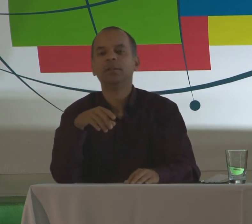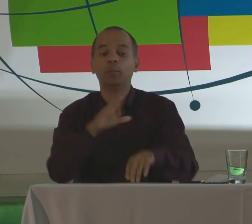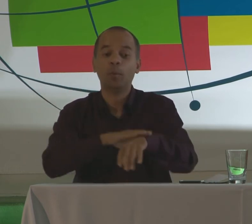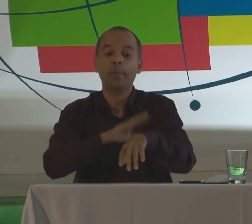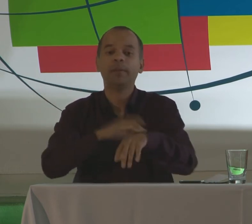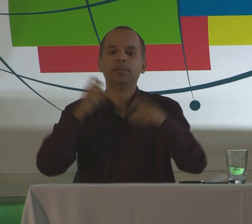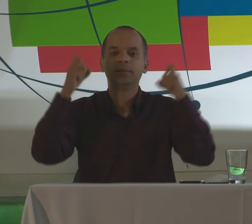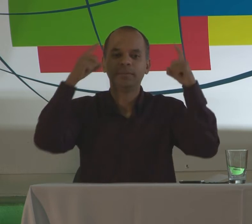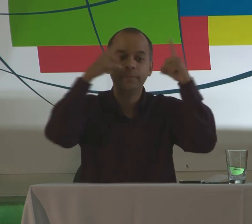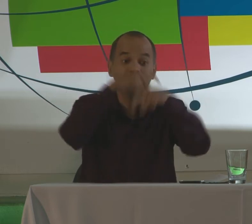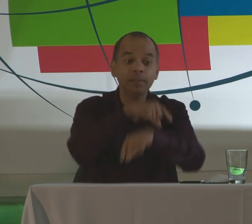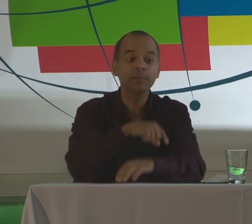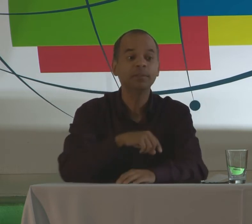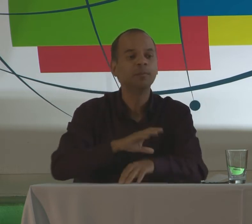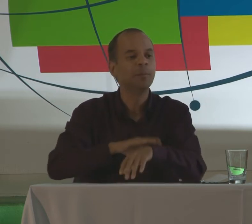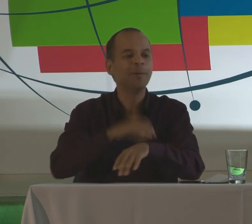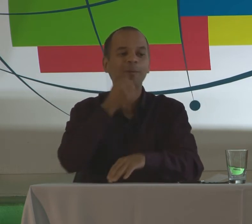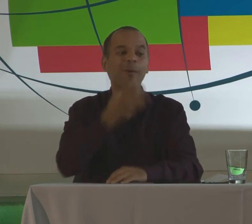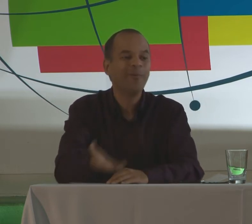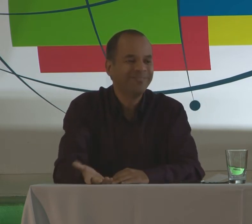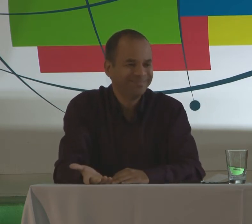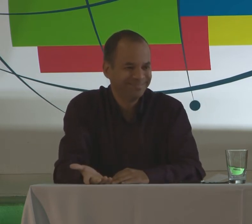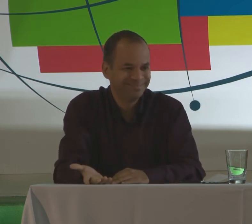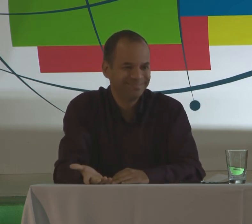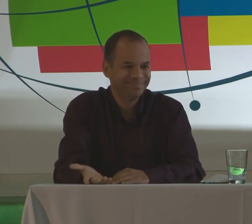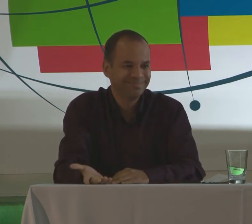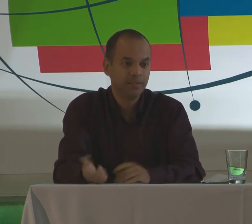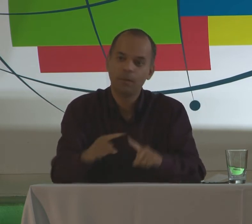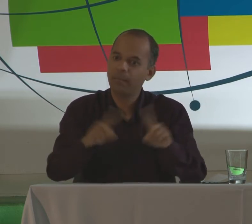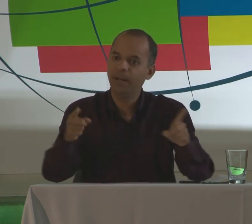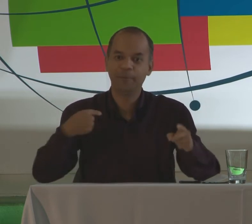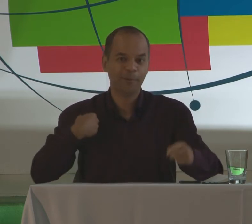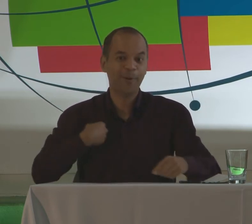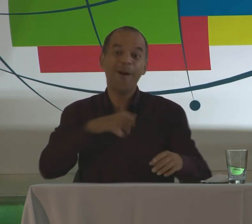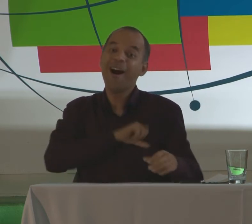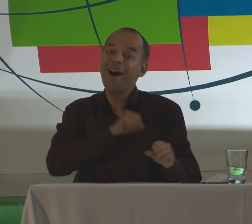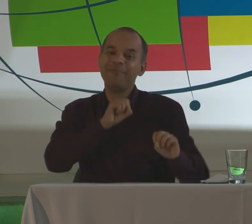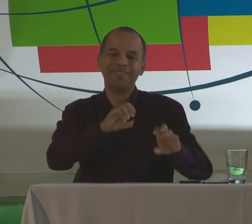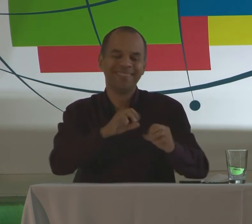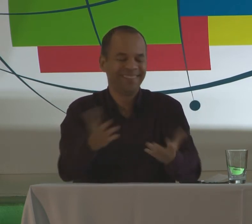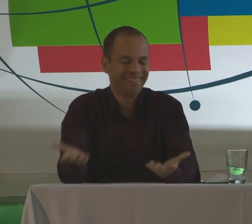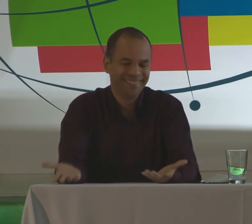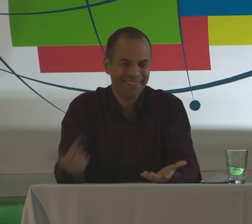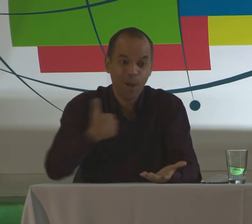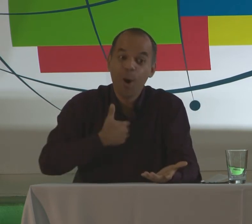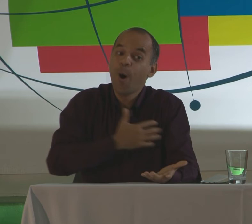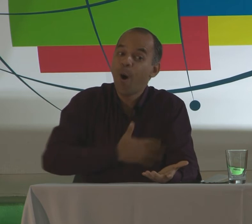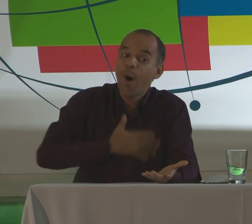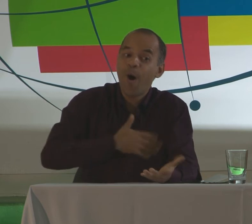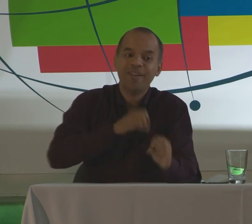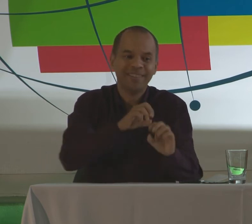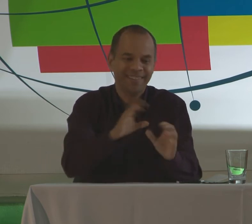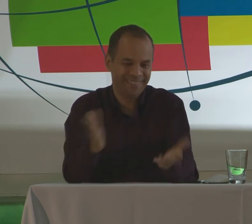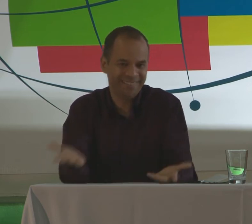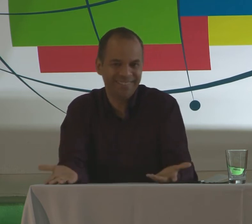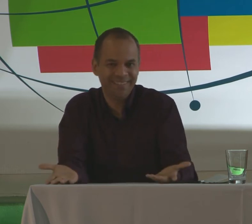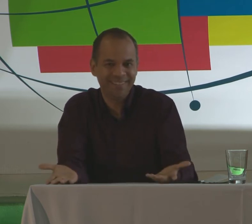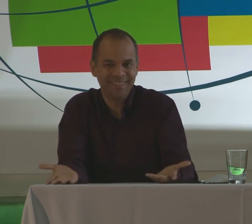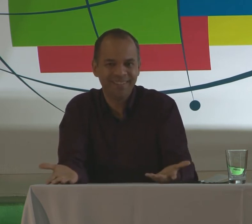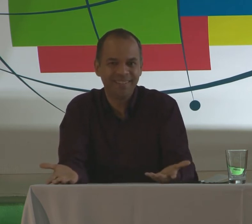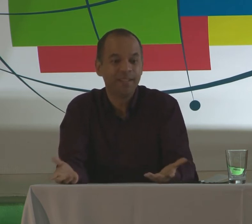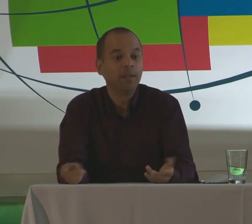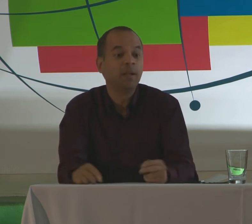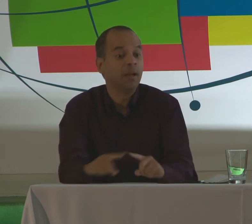minha experiência em sala de aula, por exemplo, sim, tem dificuldades, mas são momentos bons, são momentos proveitosos, e são momentos que eu me